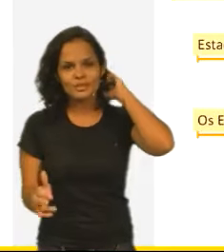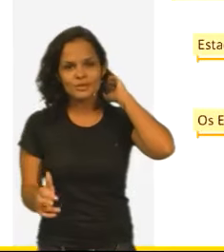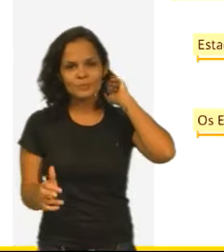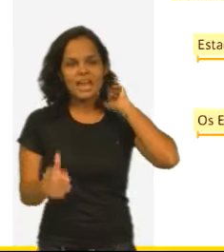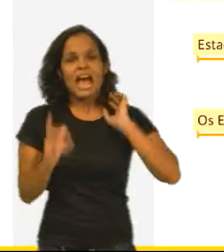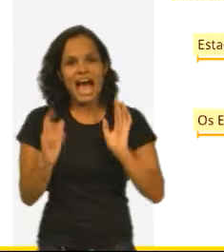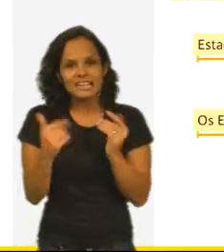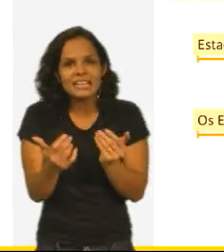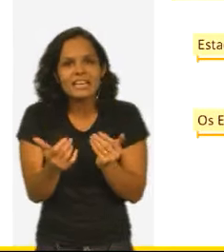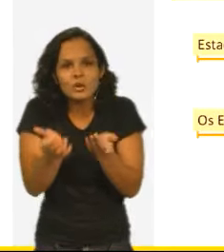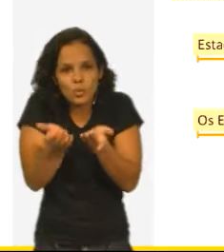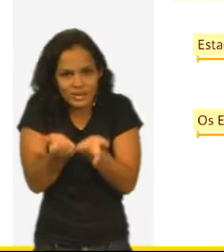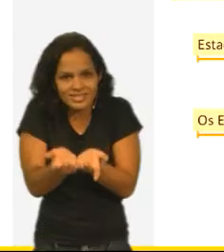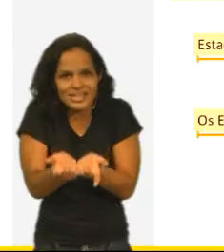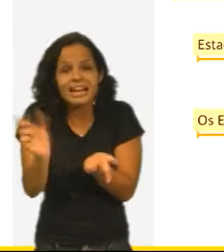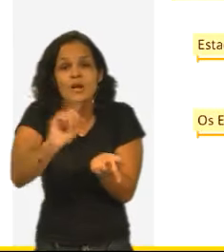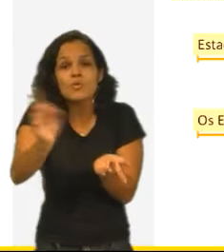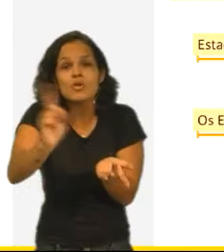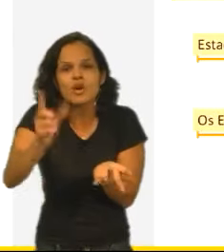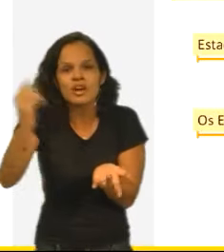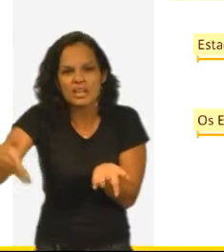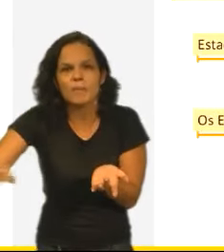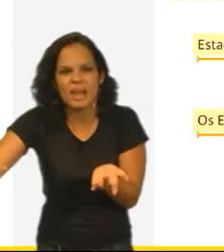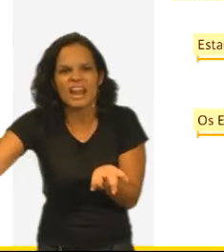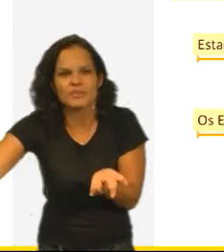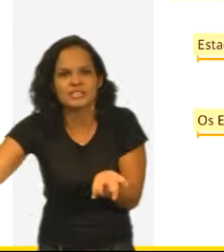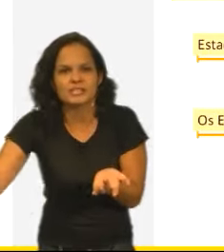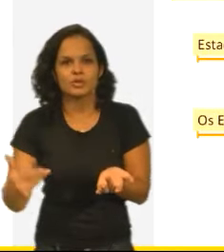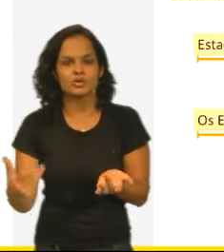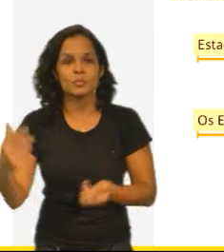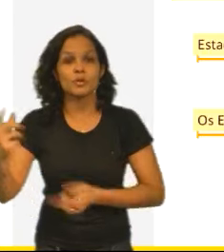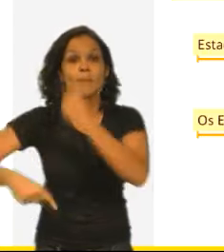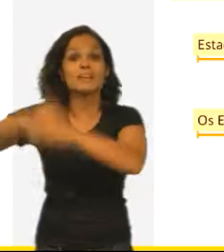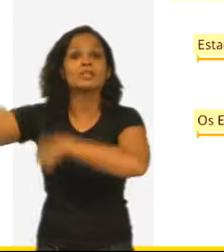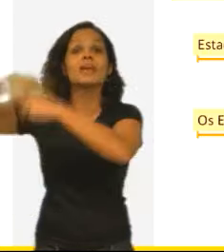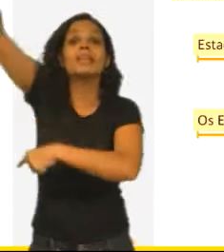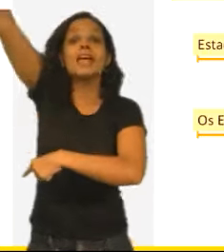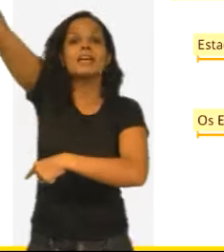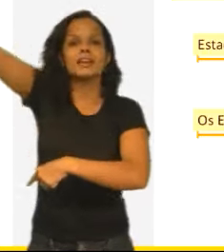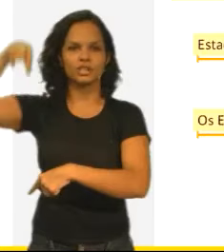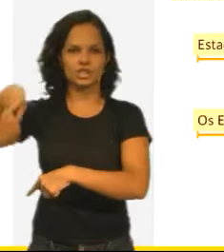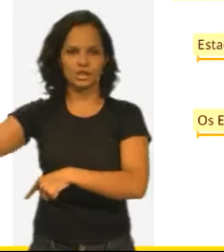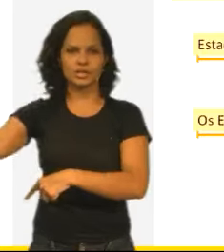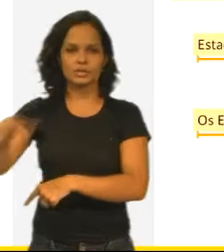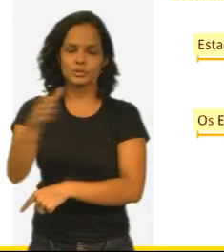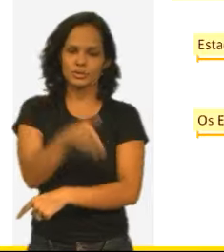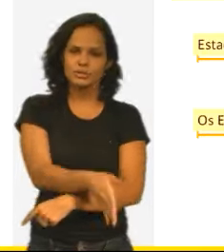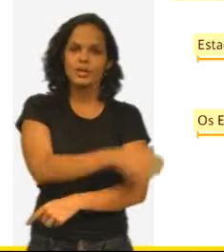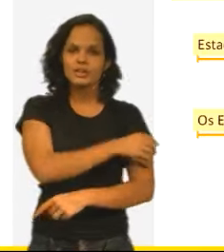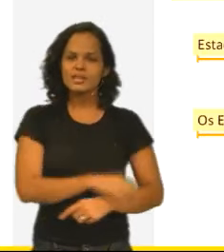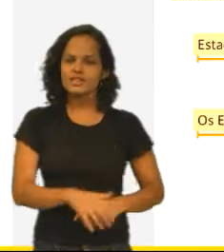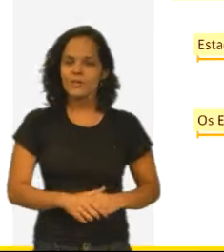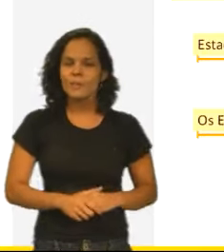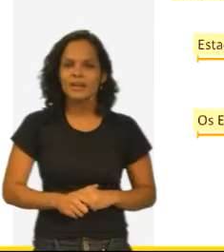isso. Aqui, o está não concorda com a palavra estados no plural, mas com a ideia de que Estados Unidos seja um